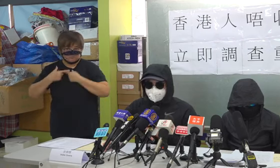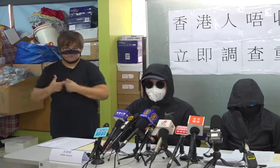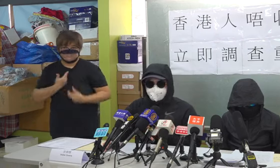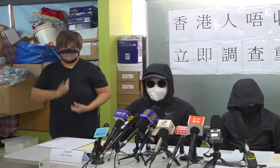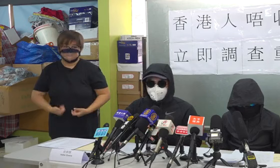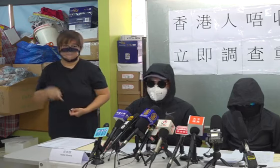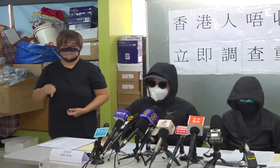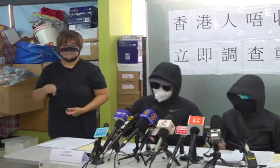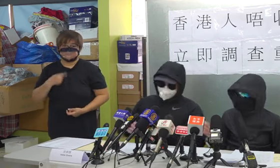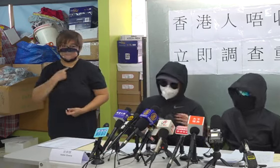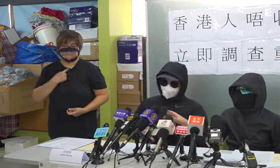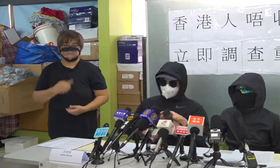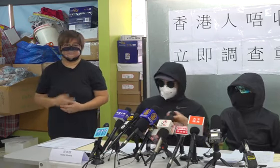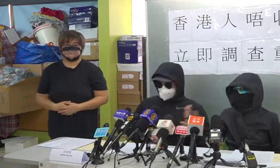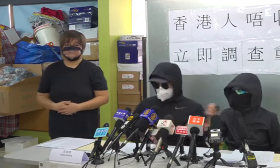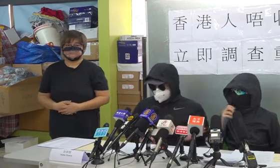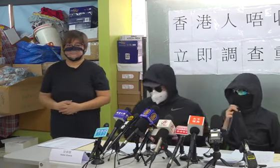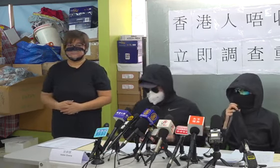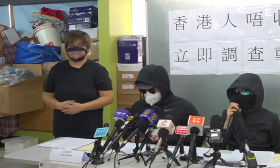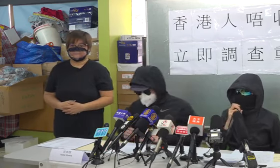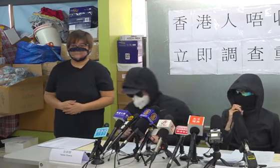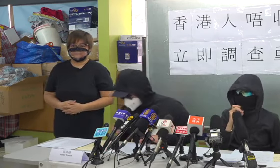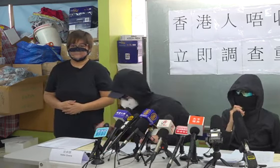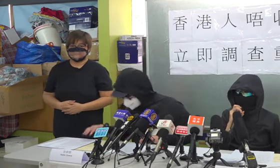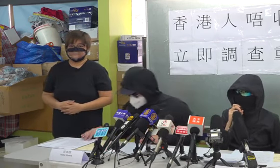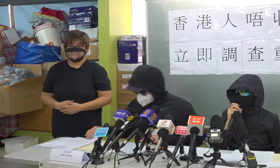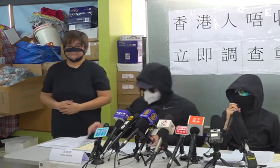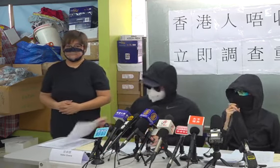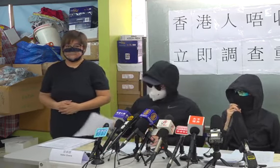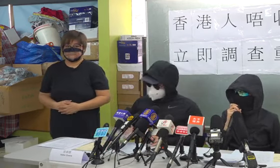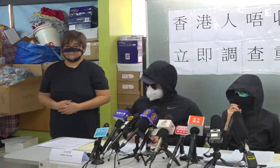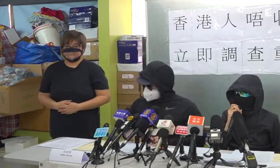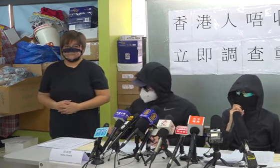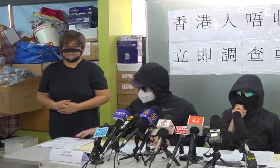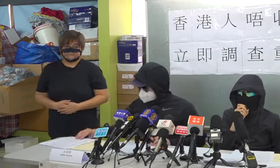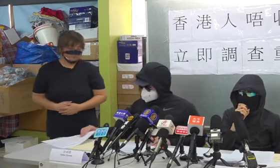done. Thank you. 咁喺度想補充一句嘅，喺